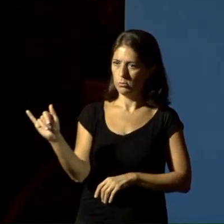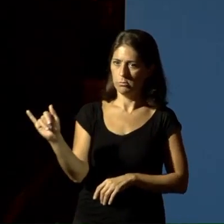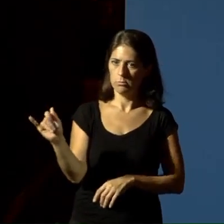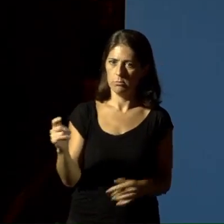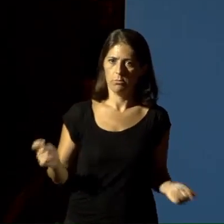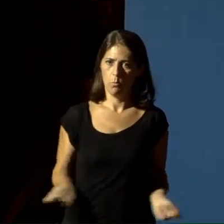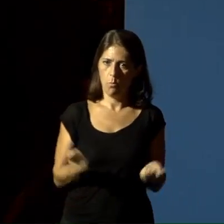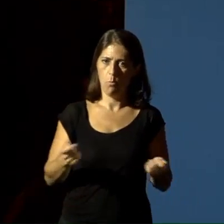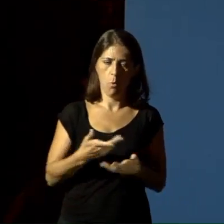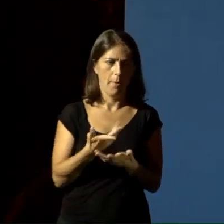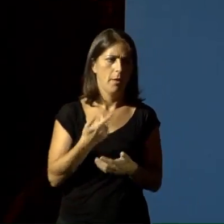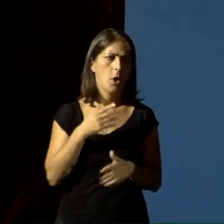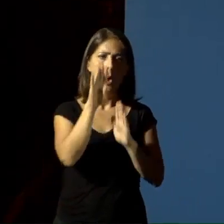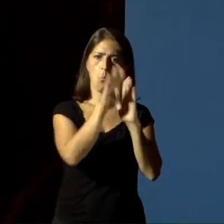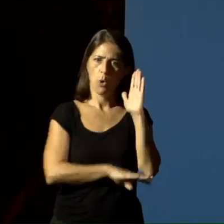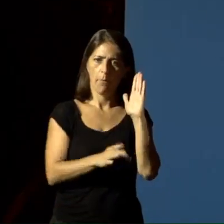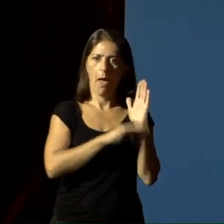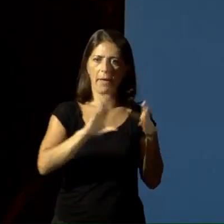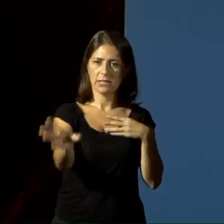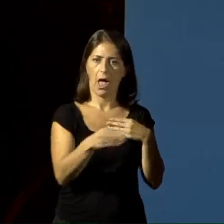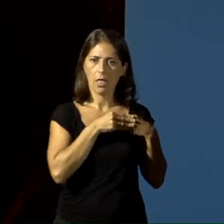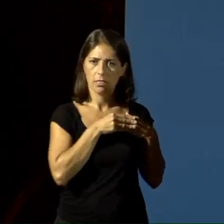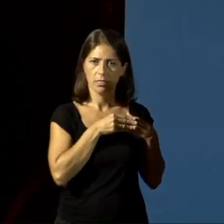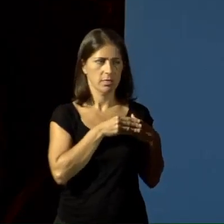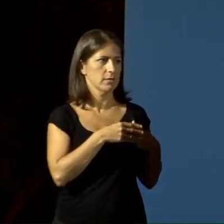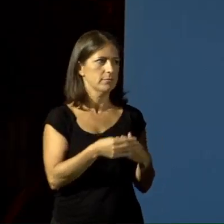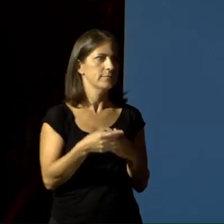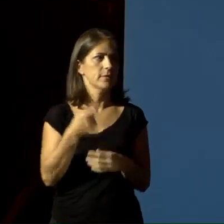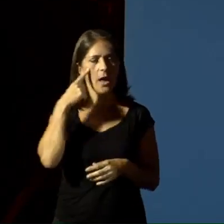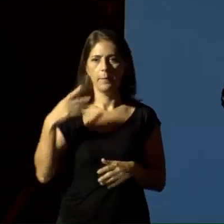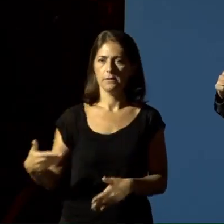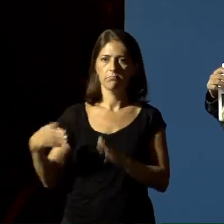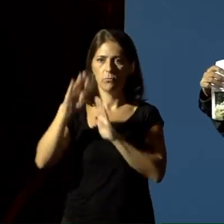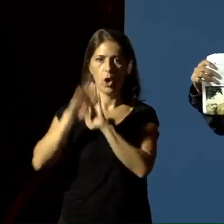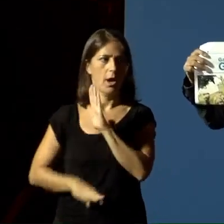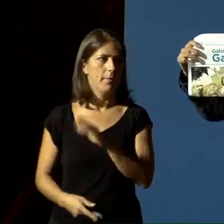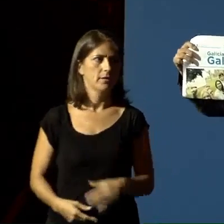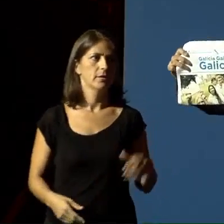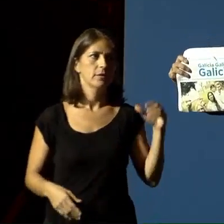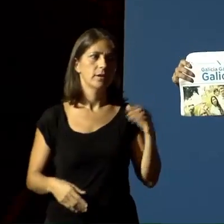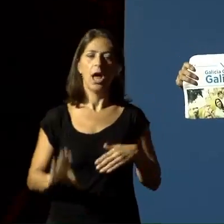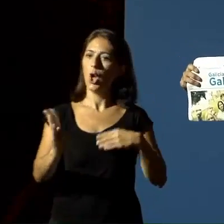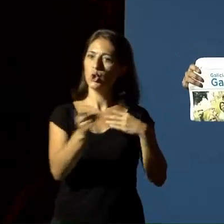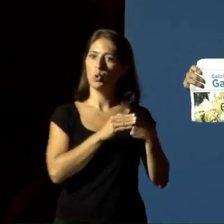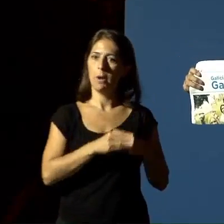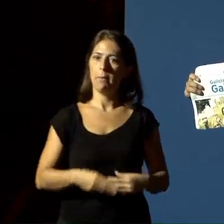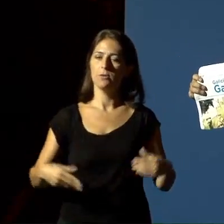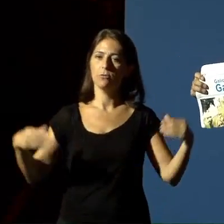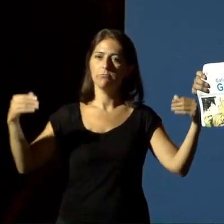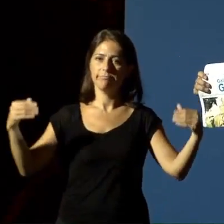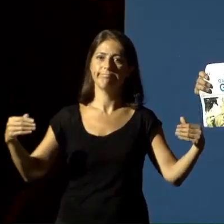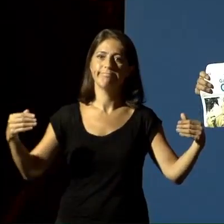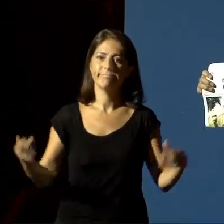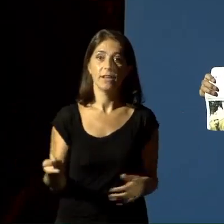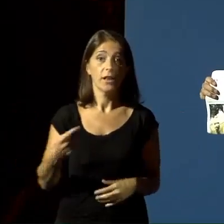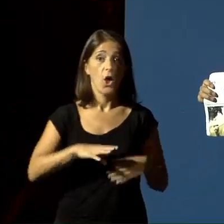electoral. Deron o programa con suplemento. Aquí teis o programa e aquí teis o suplemento. O